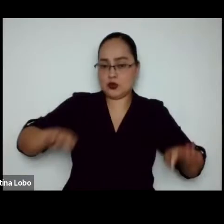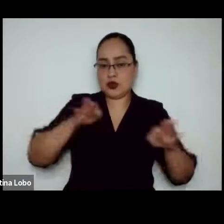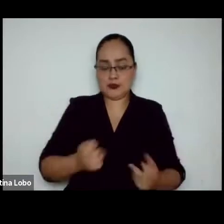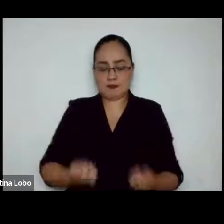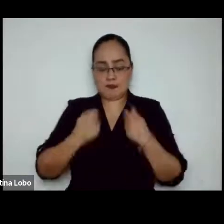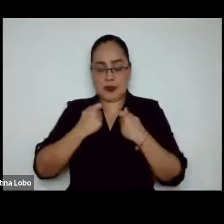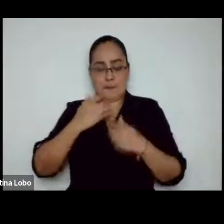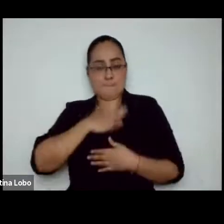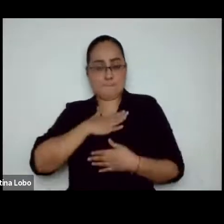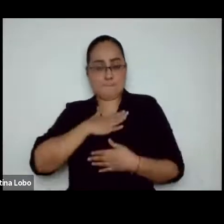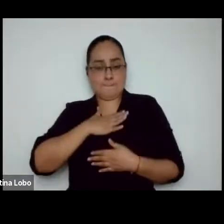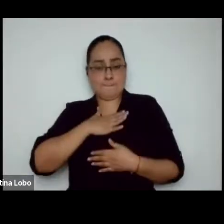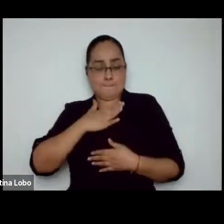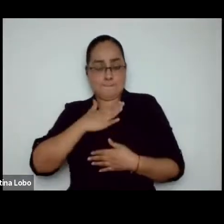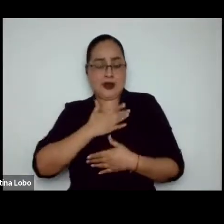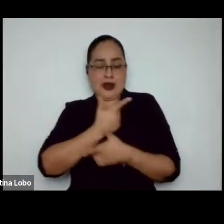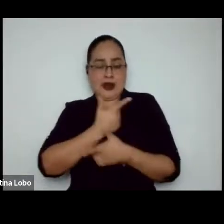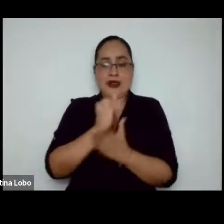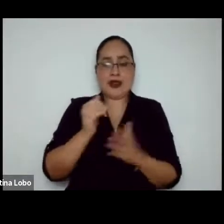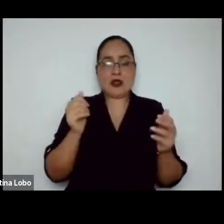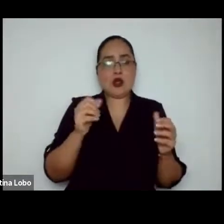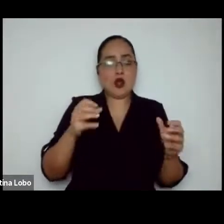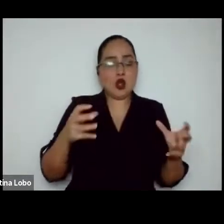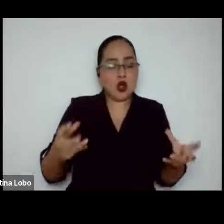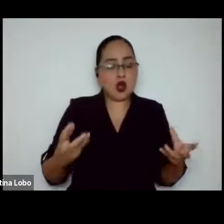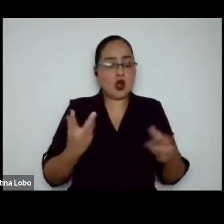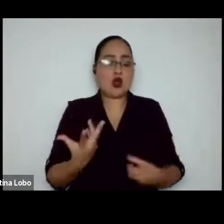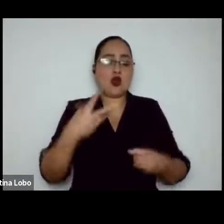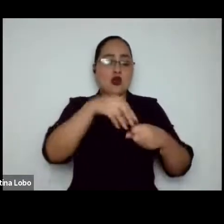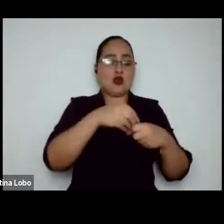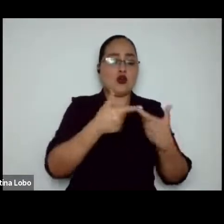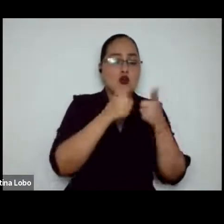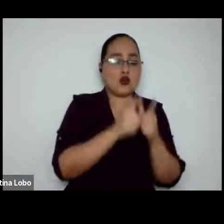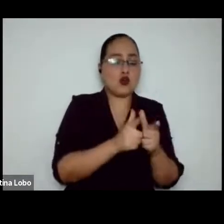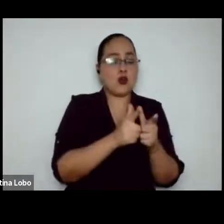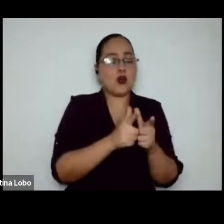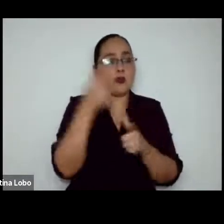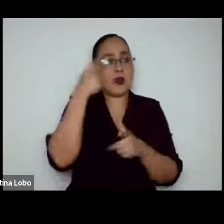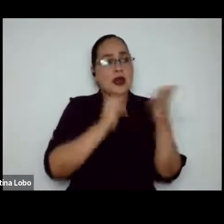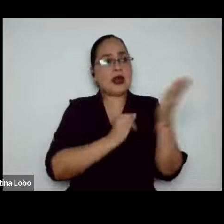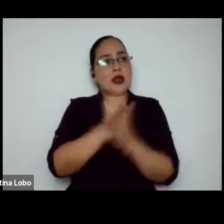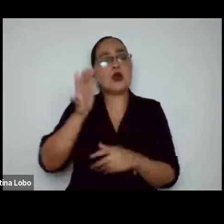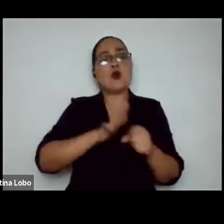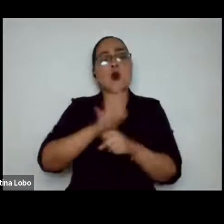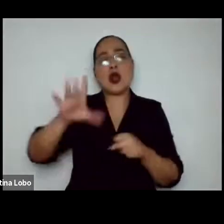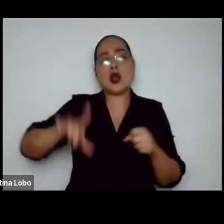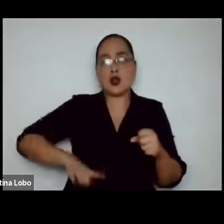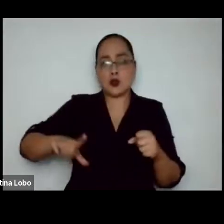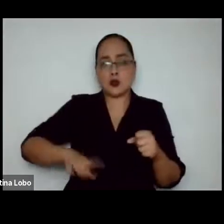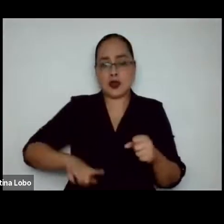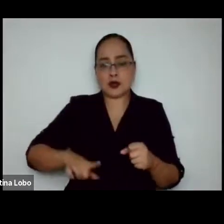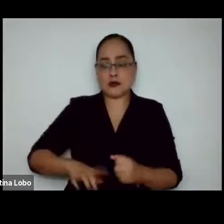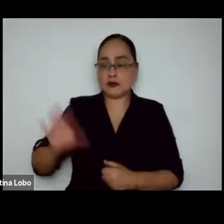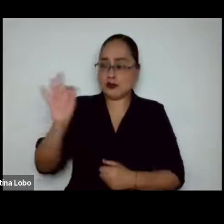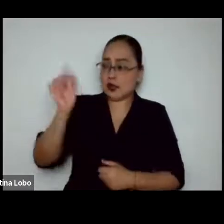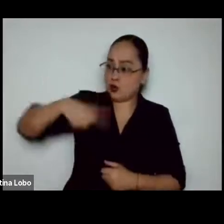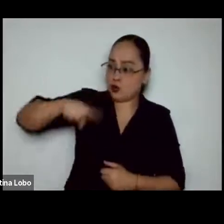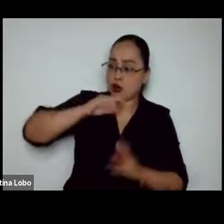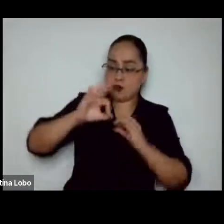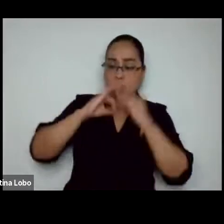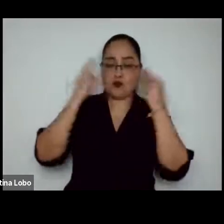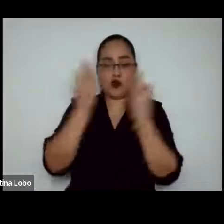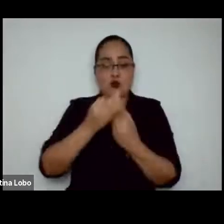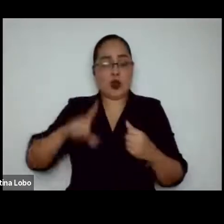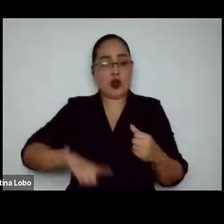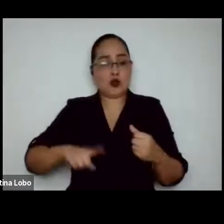de decidir colectivamente nuestro tipo de gobierno. Es decir, si no tenemos un sistema democrático, no